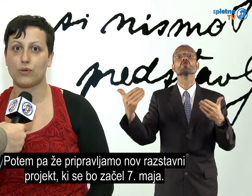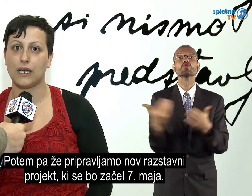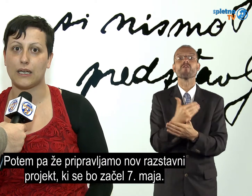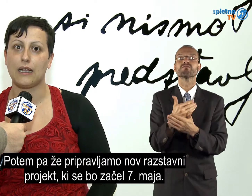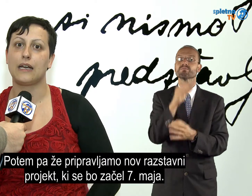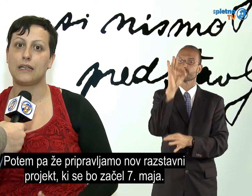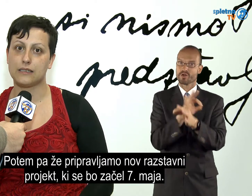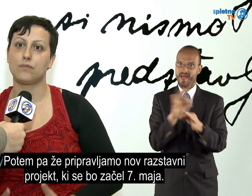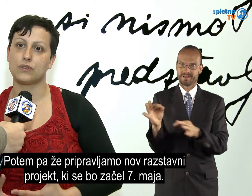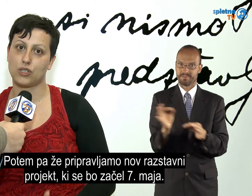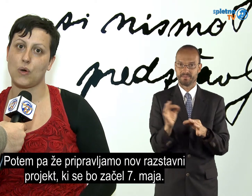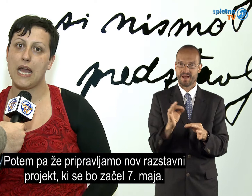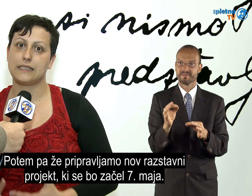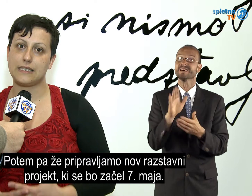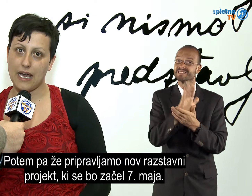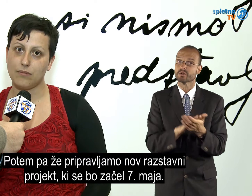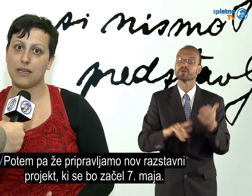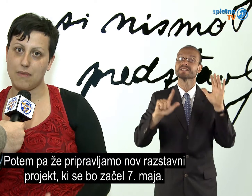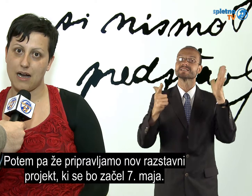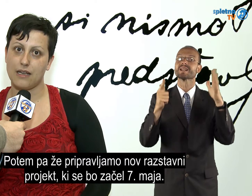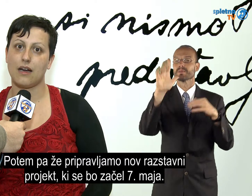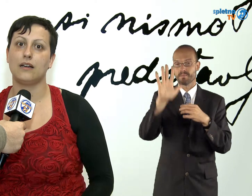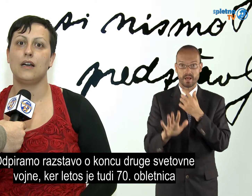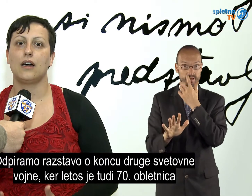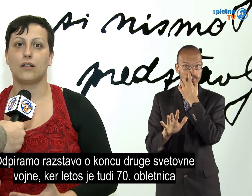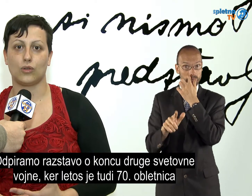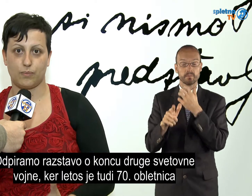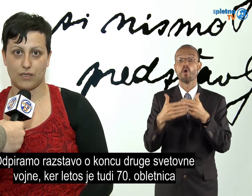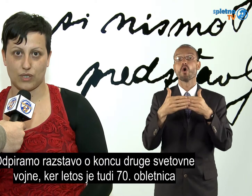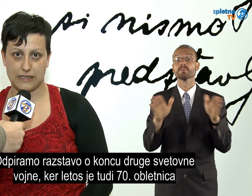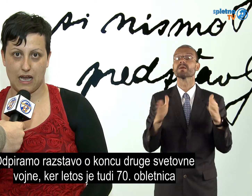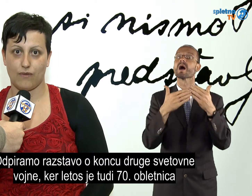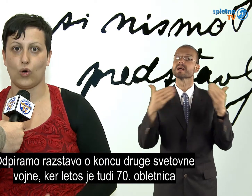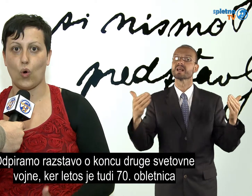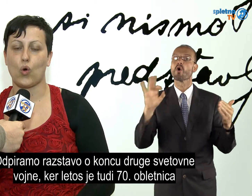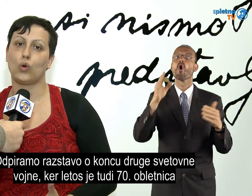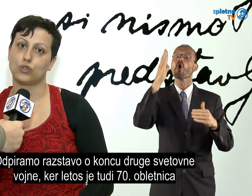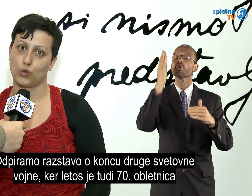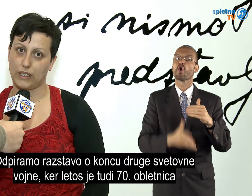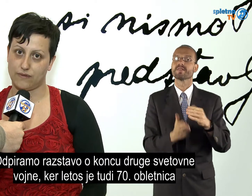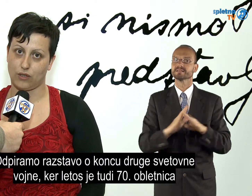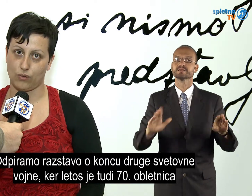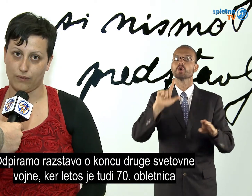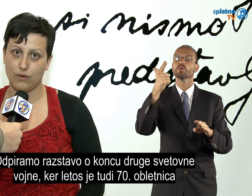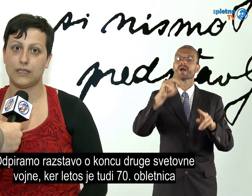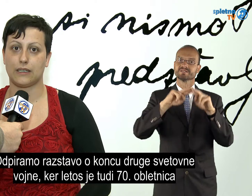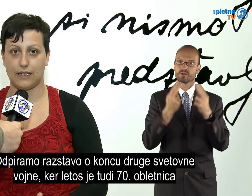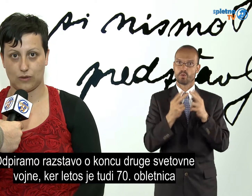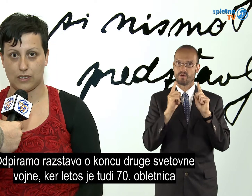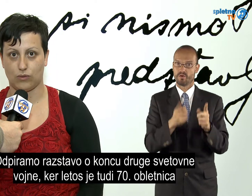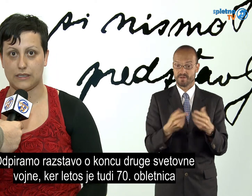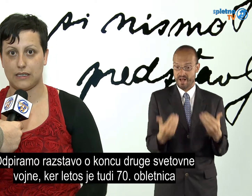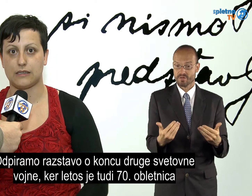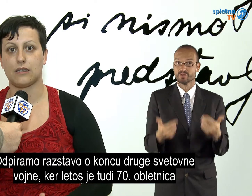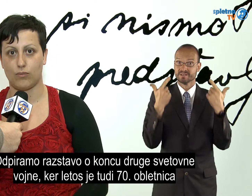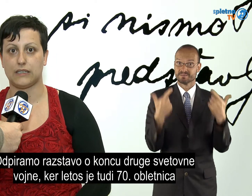razstavni projekt, ki se bo začel 7. maja, odpiramo razstavo o koncu druge svetovne vojne, ker letos